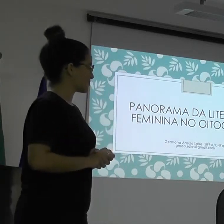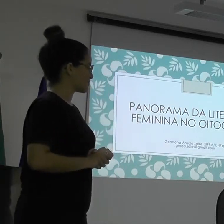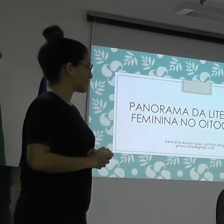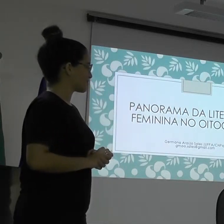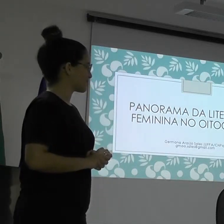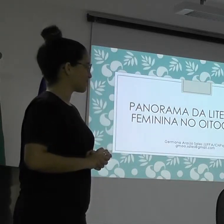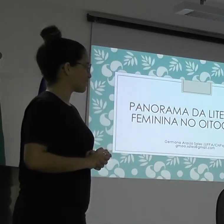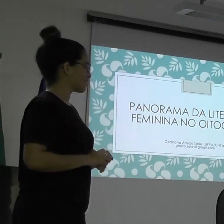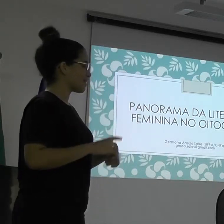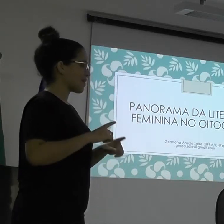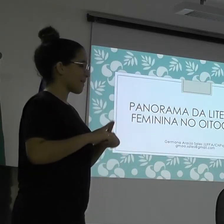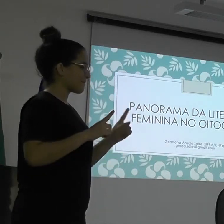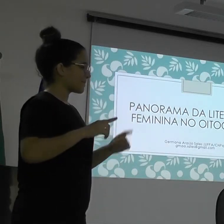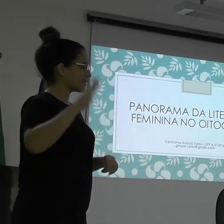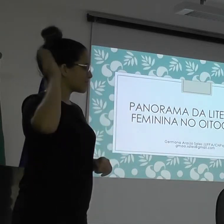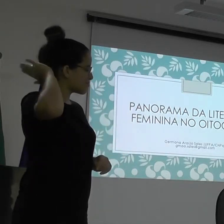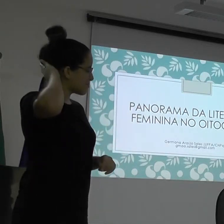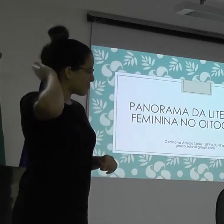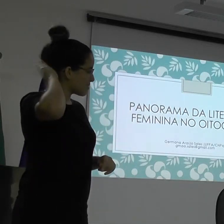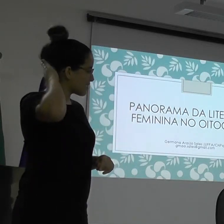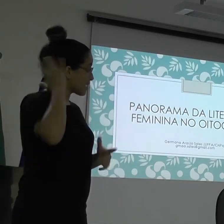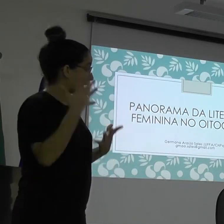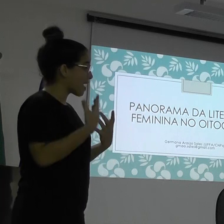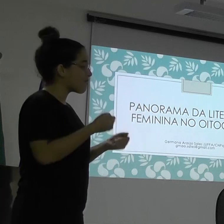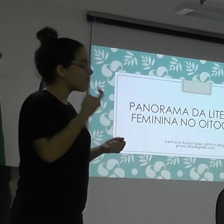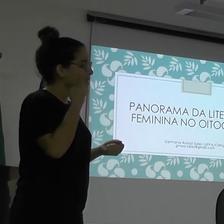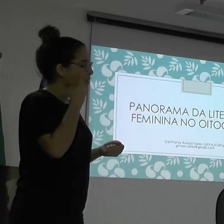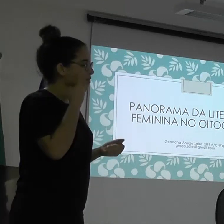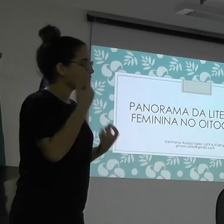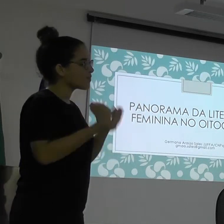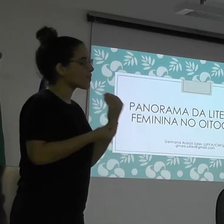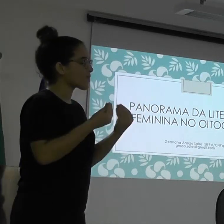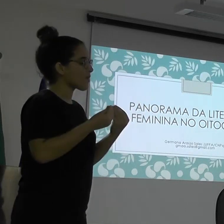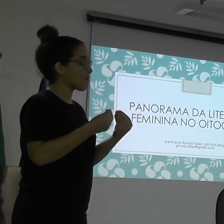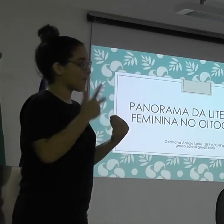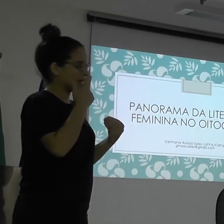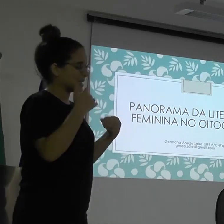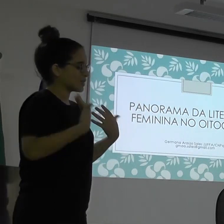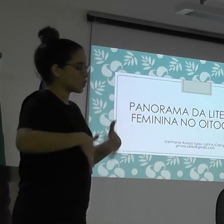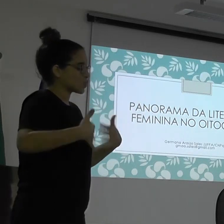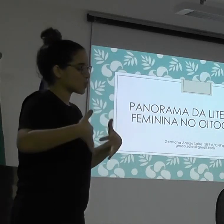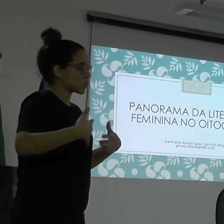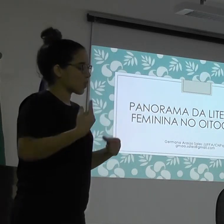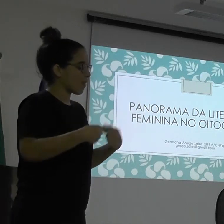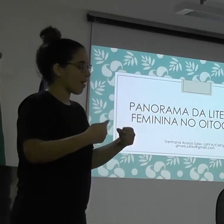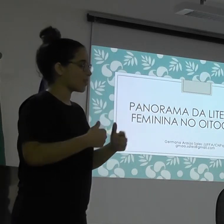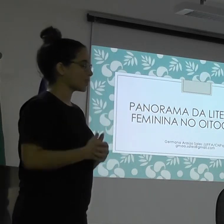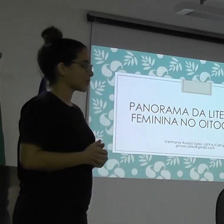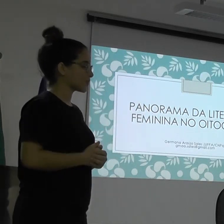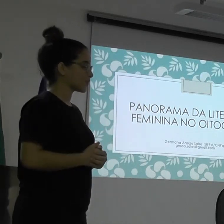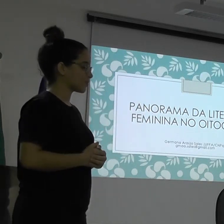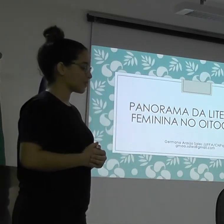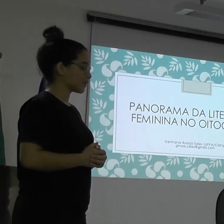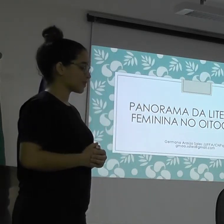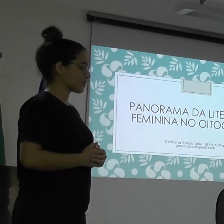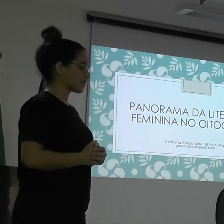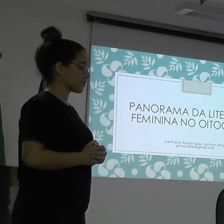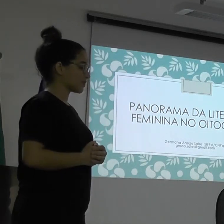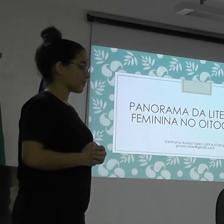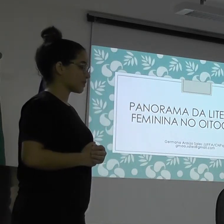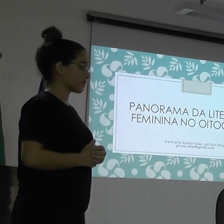Mas vindo do Pará, da universidade, falei, bom, vai ser quente, acredito que vai ser legal, né? Eu não conhecia a